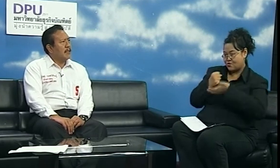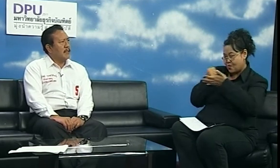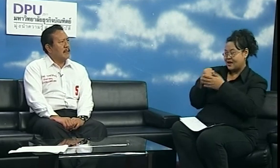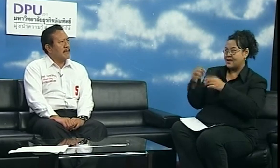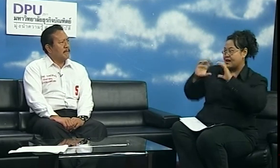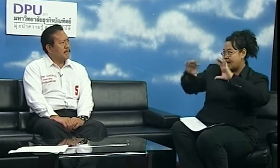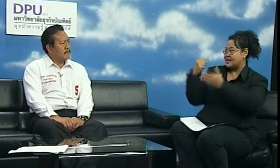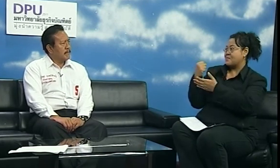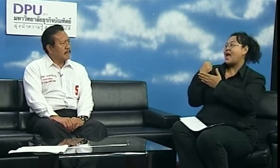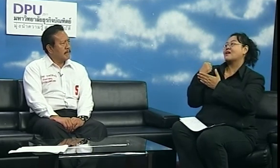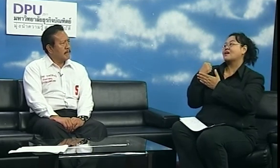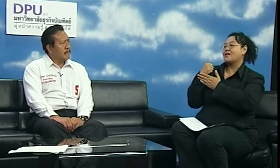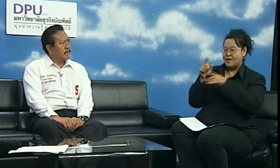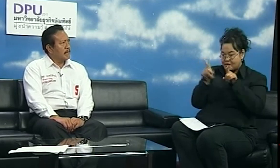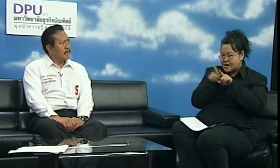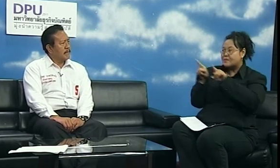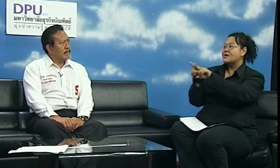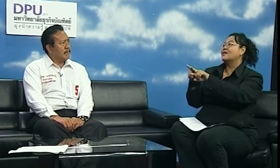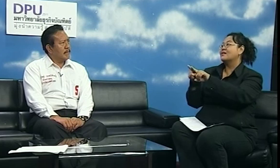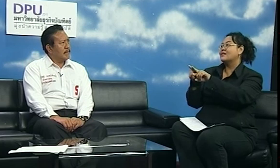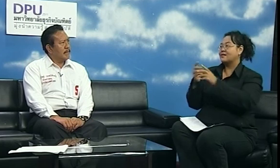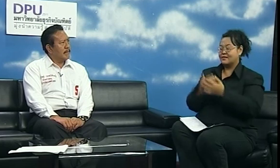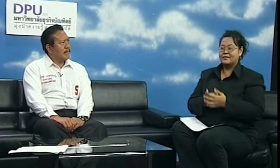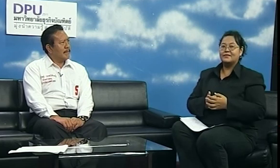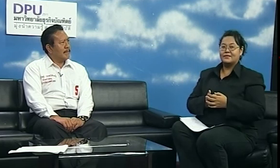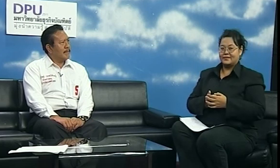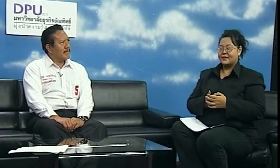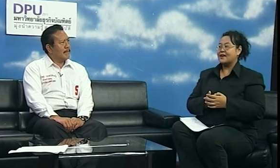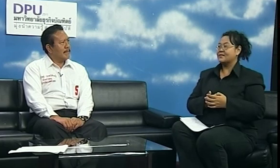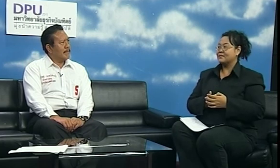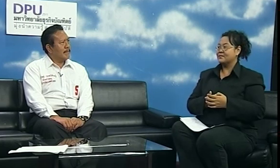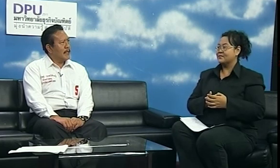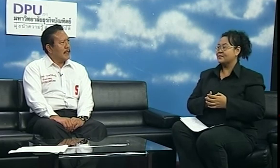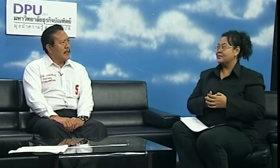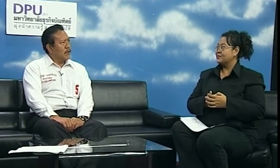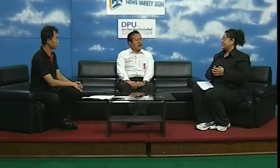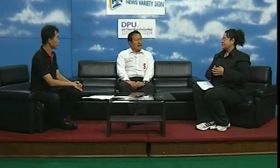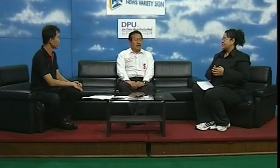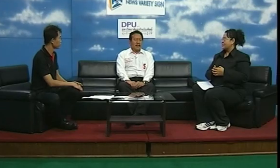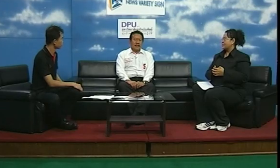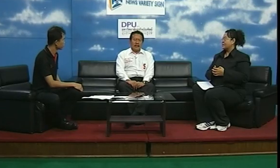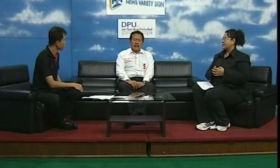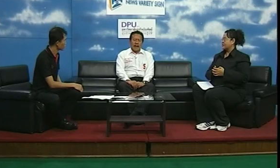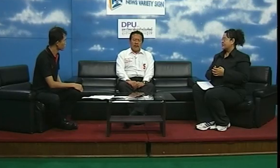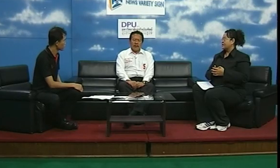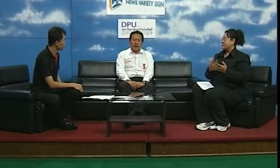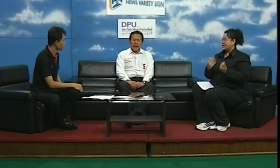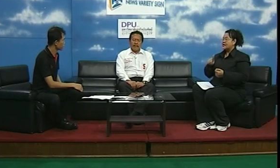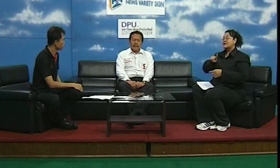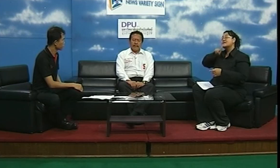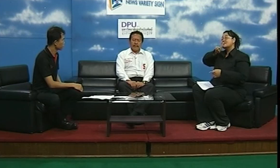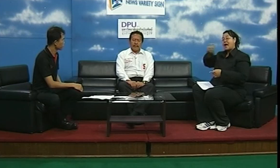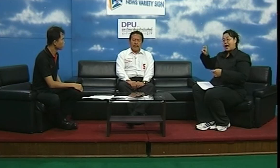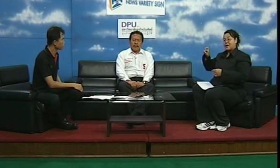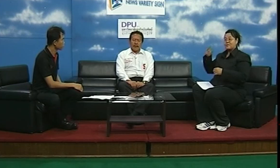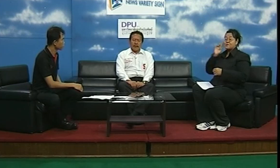วนอีกเรื่องนึงที่ถามผมเก cargoกั